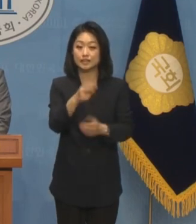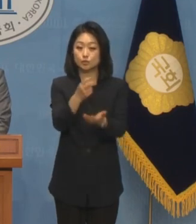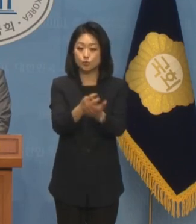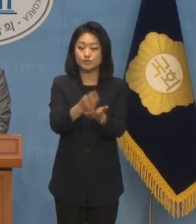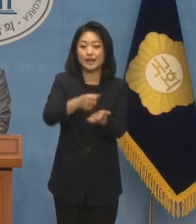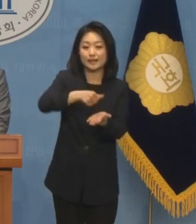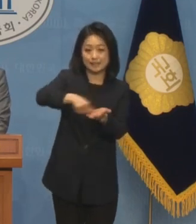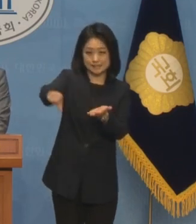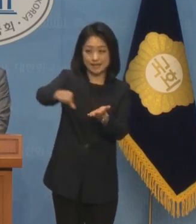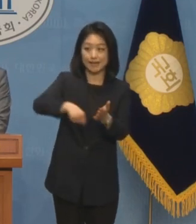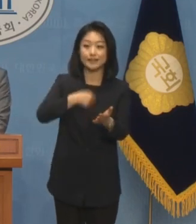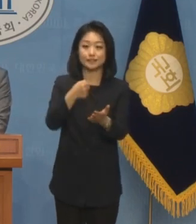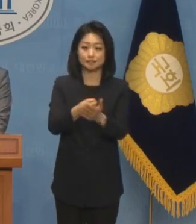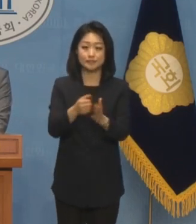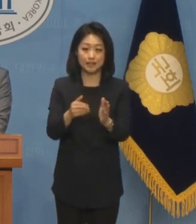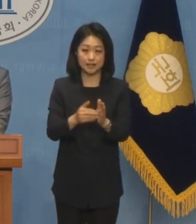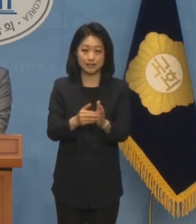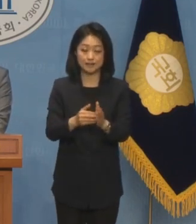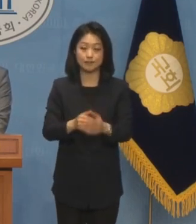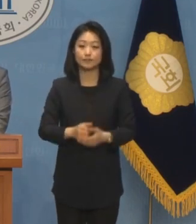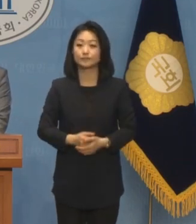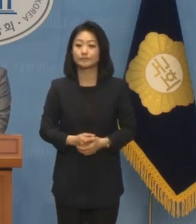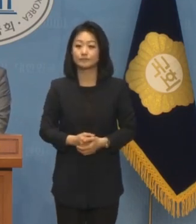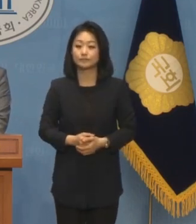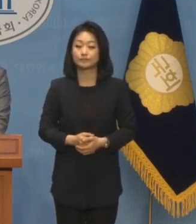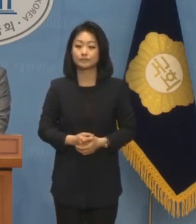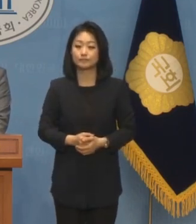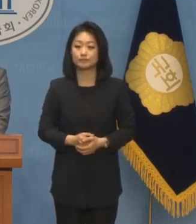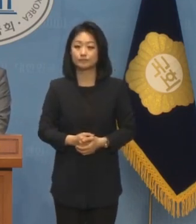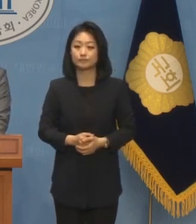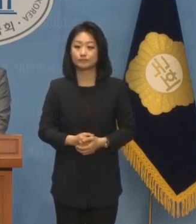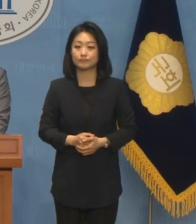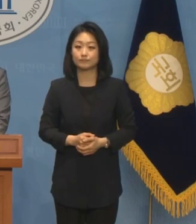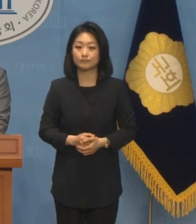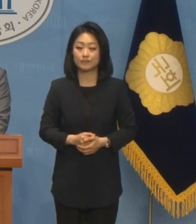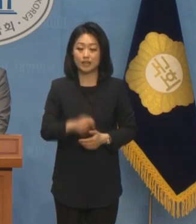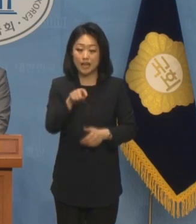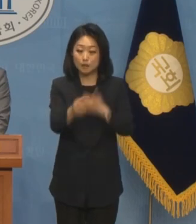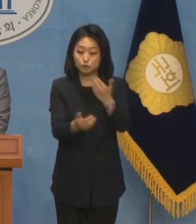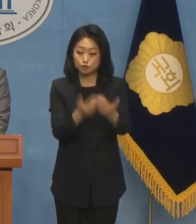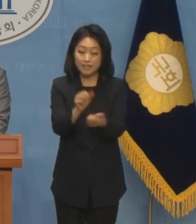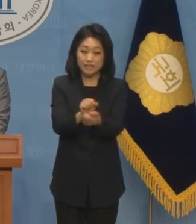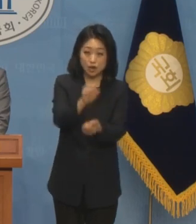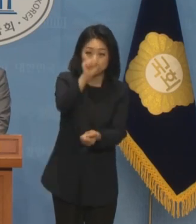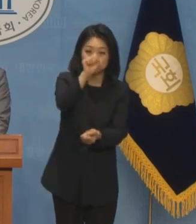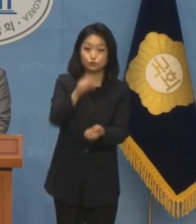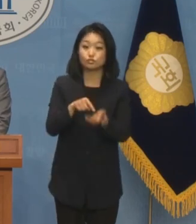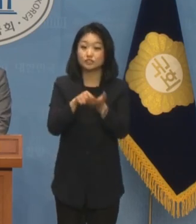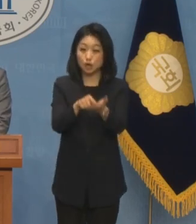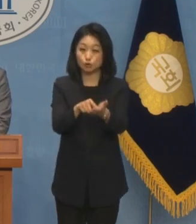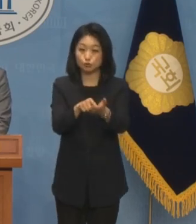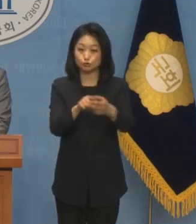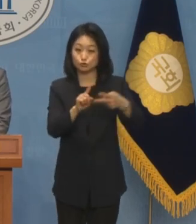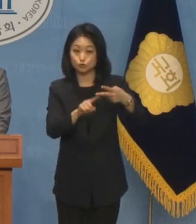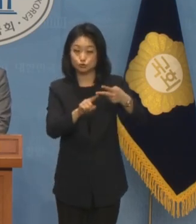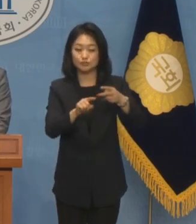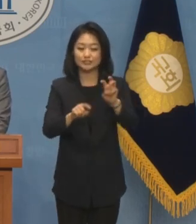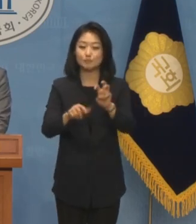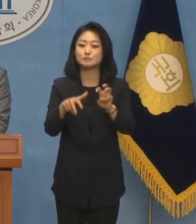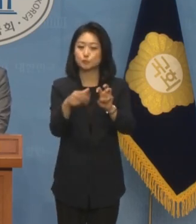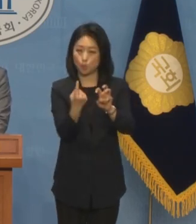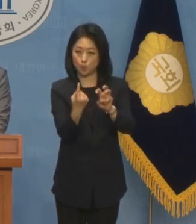삭제하기로 하였습니다 그리고 압수수 영장 청구 의뢰 제 30조